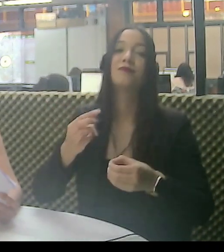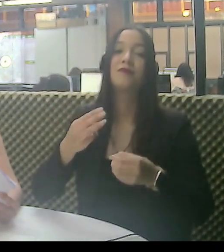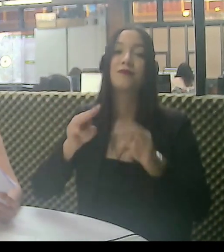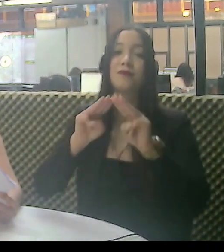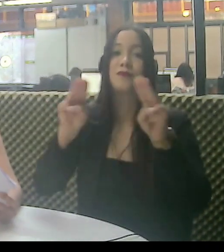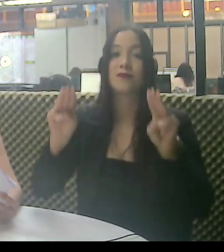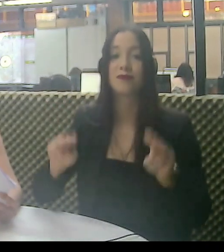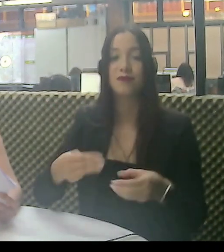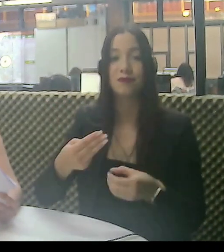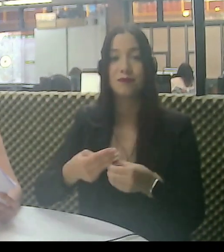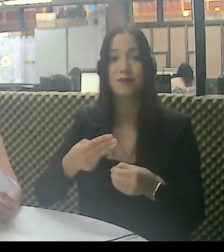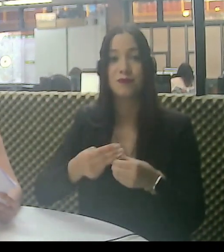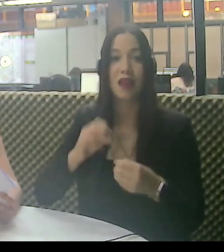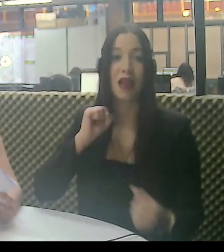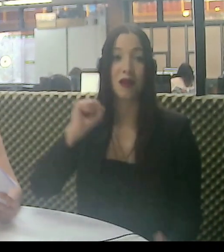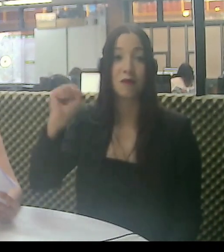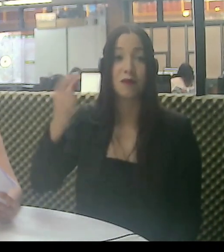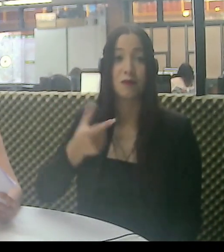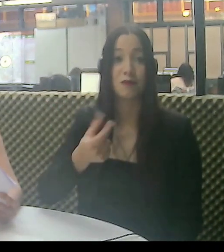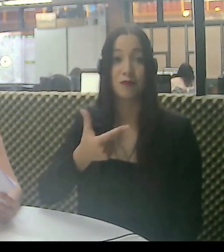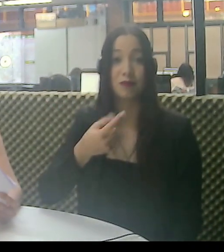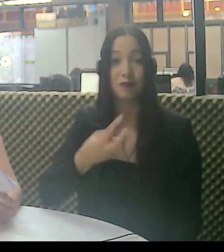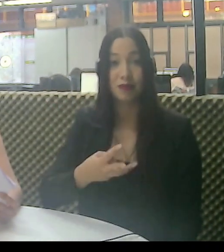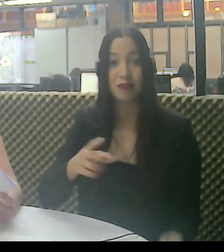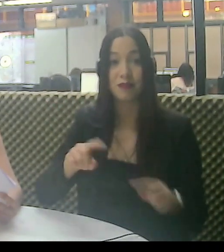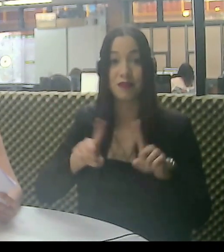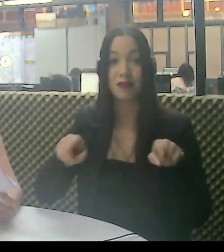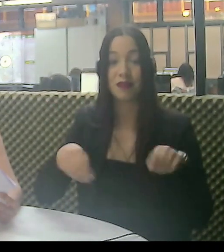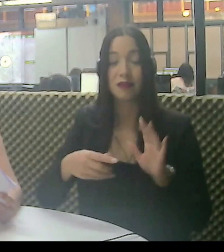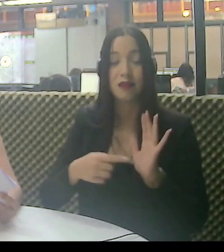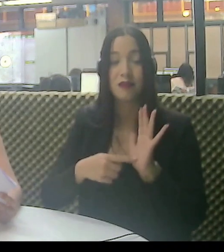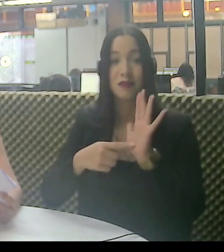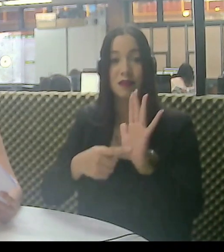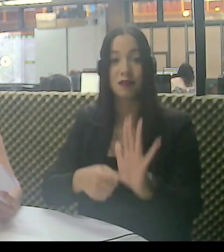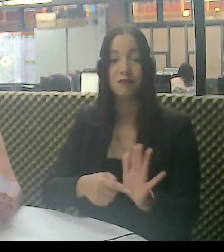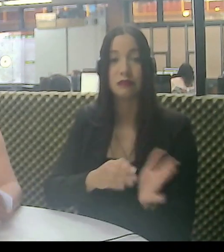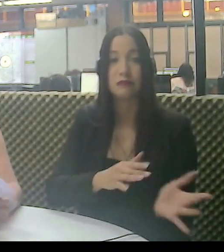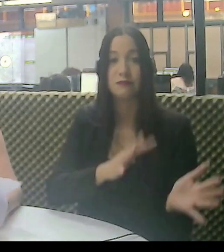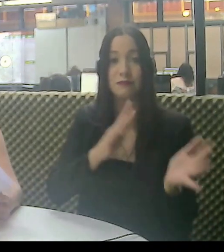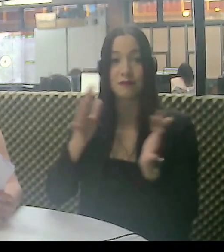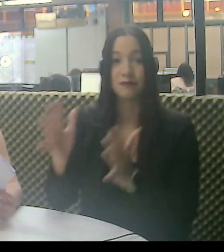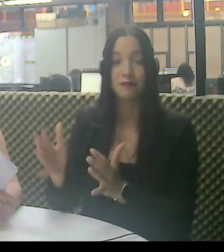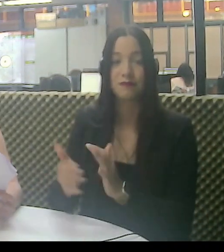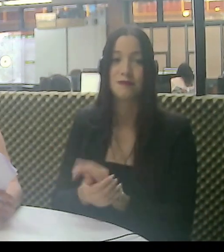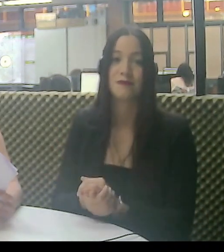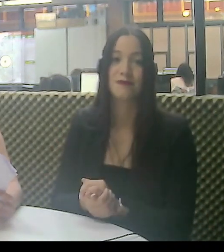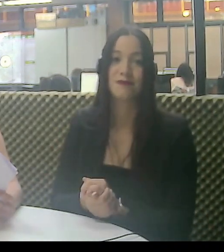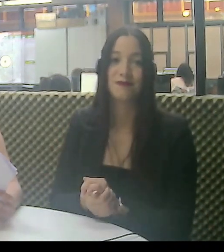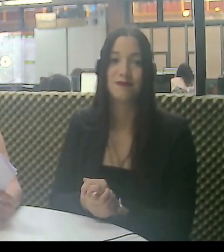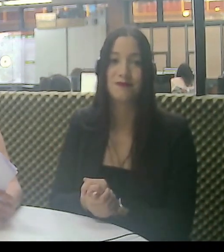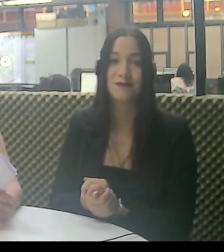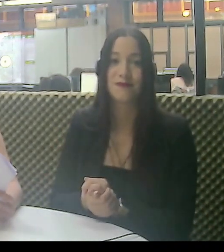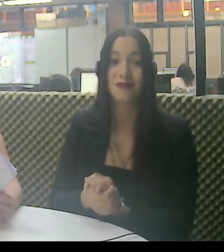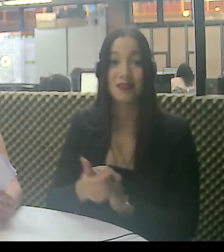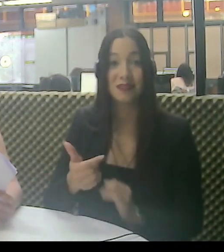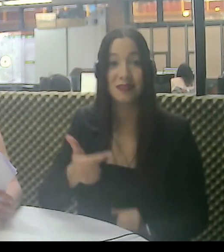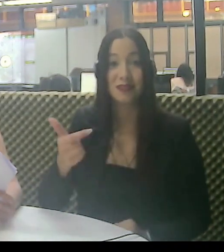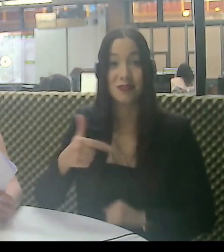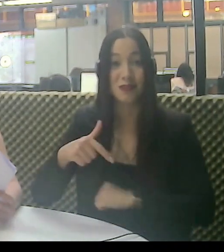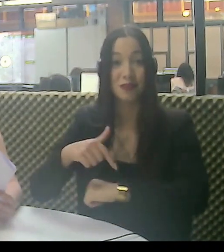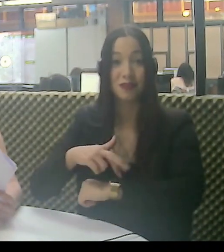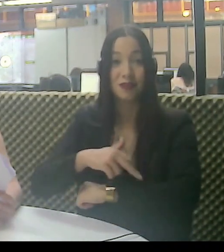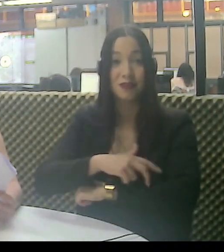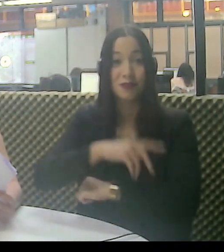até meados de abril de 2023 na sala de exposições temporárias segundo a edição do